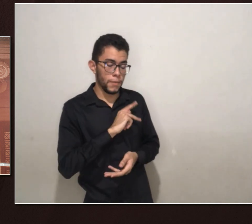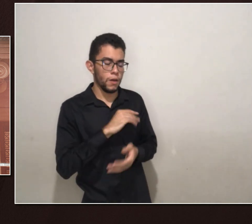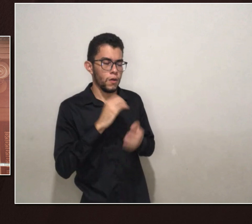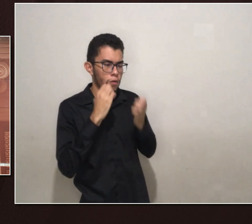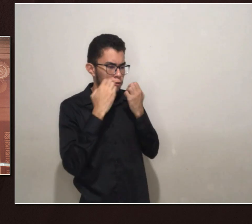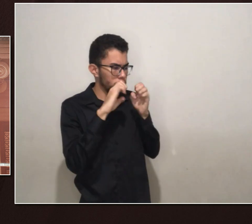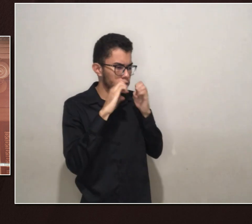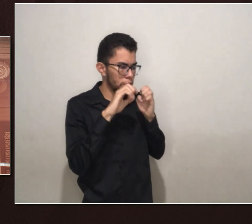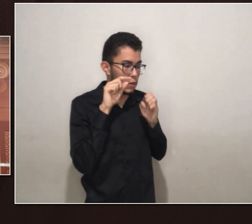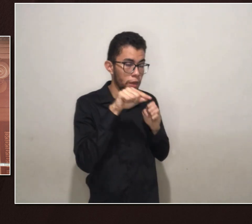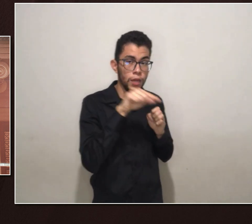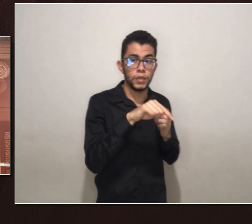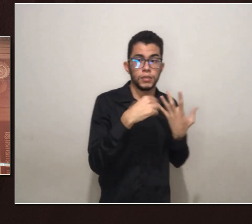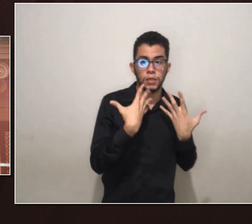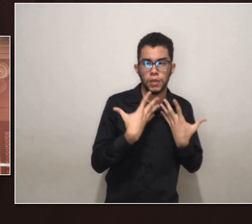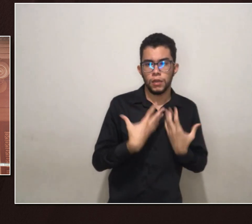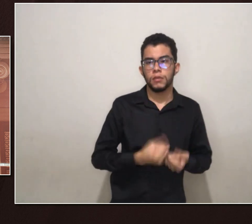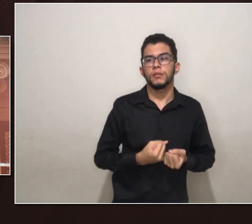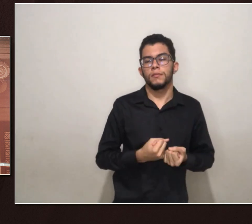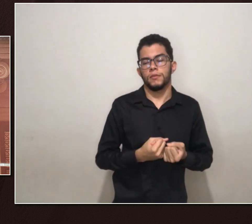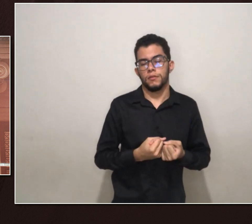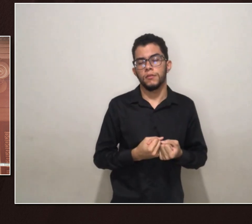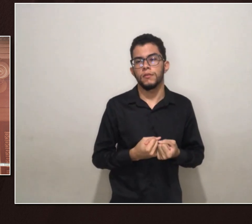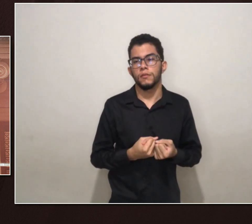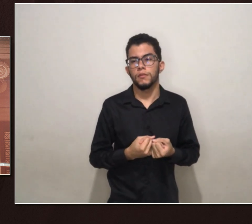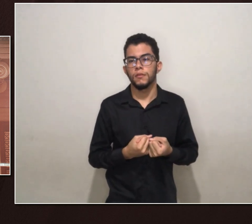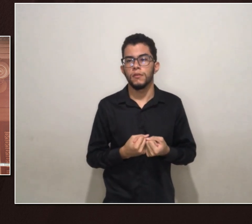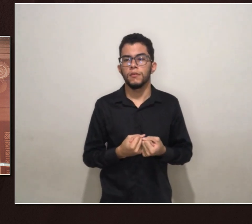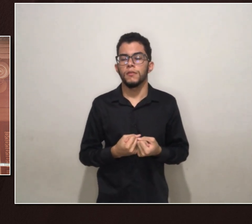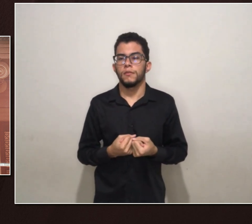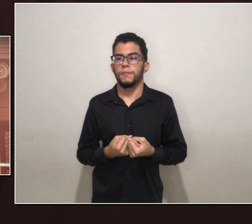o capítulo 1, versículo 13, né?